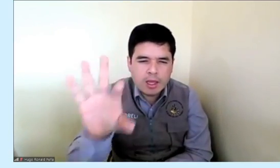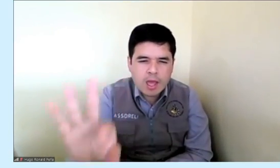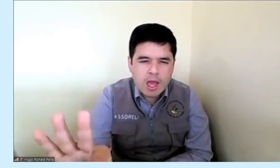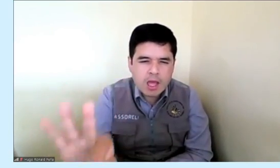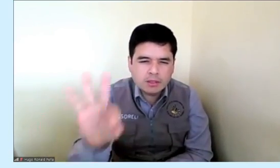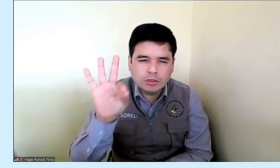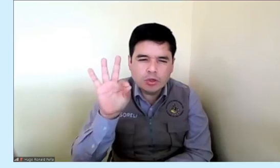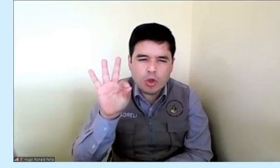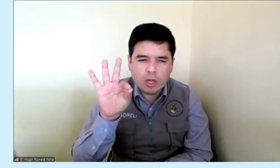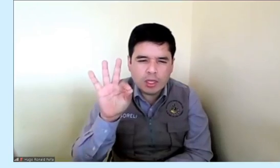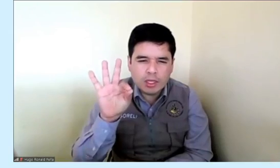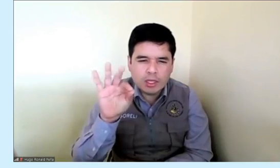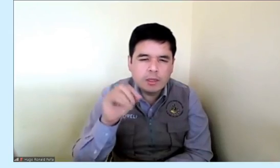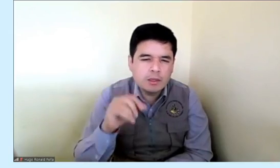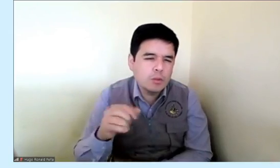¿Cuál escoges?